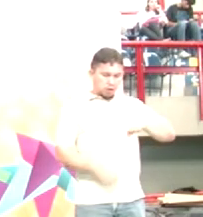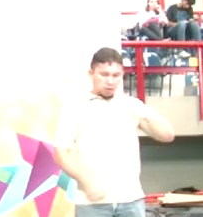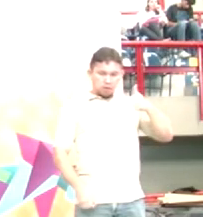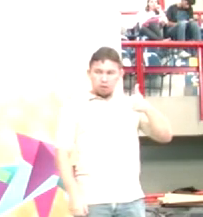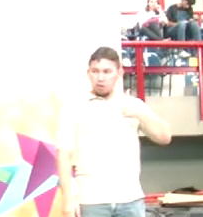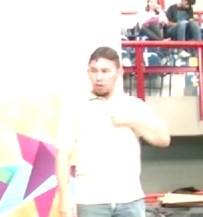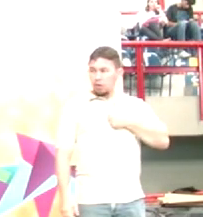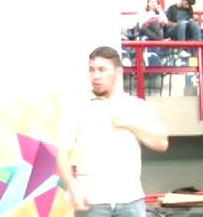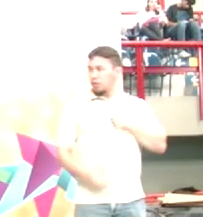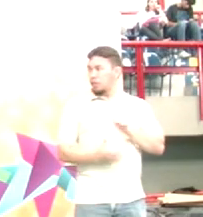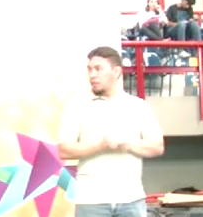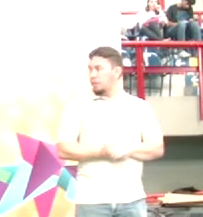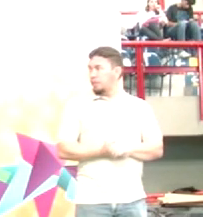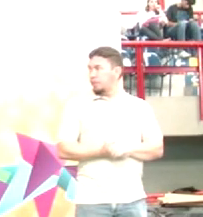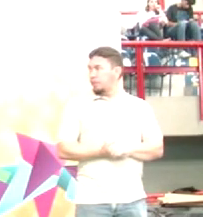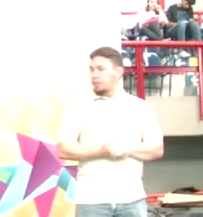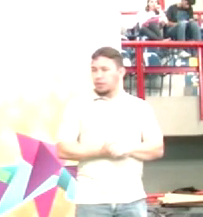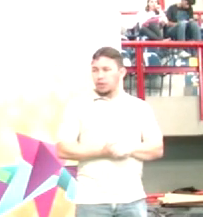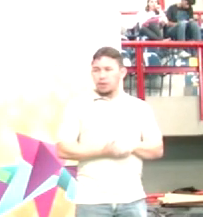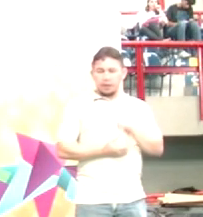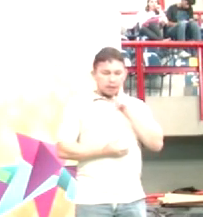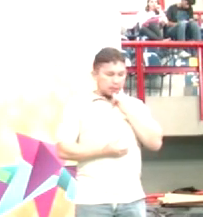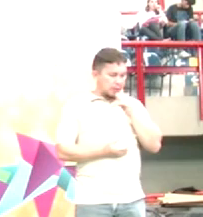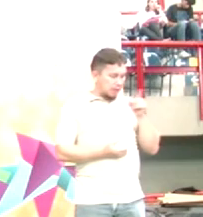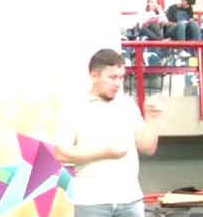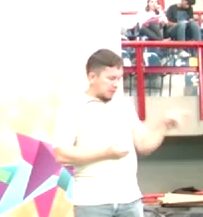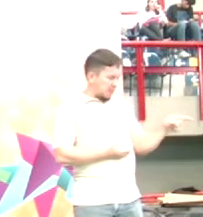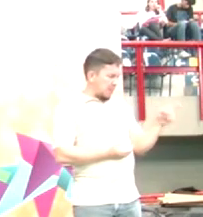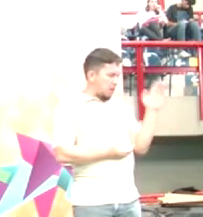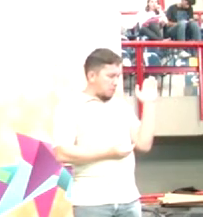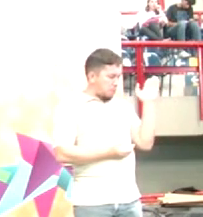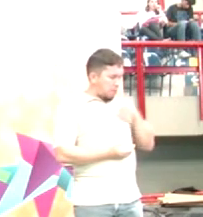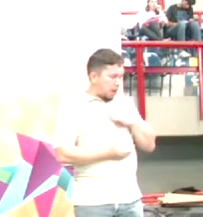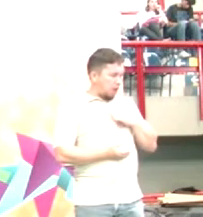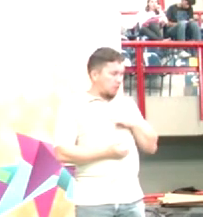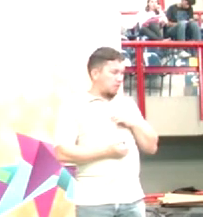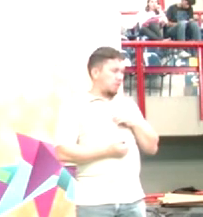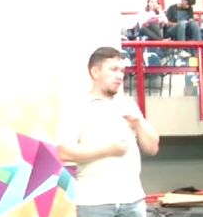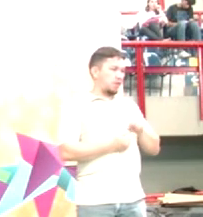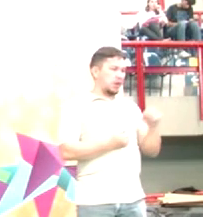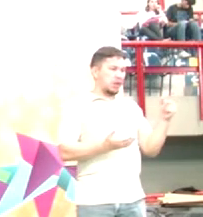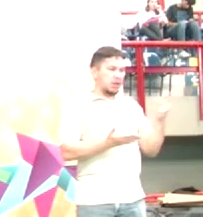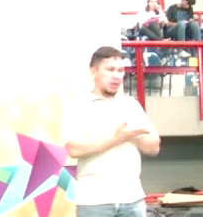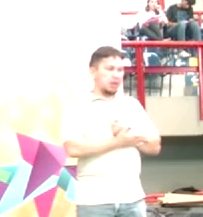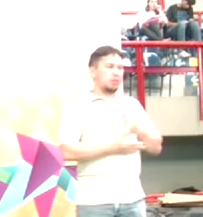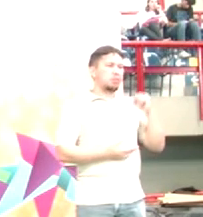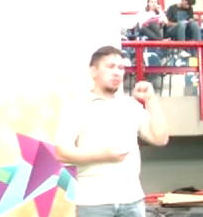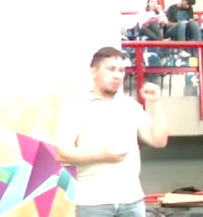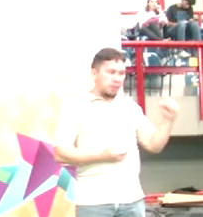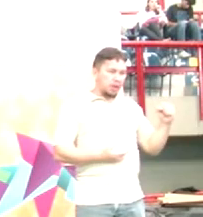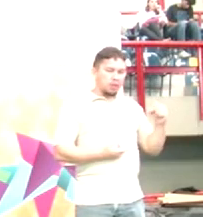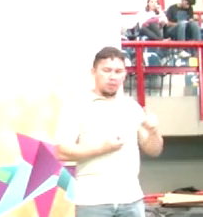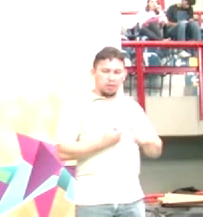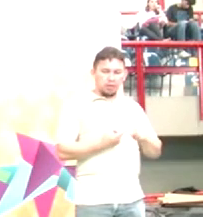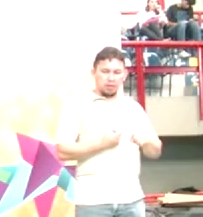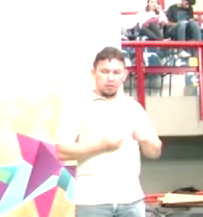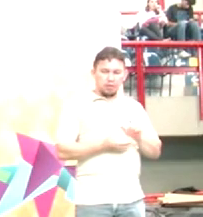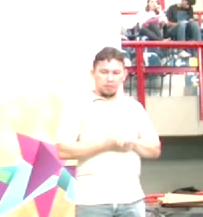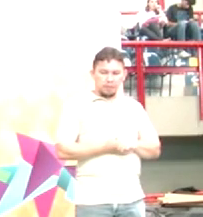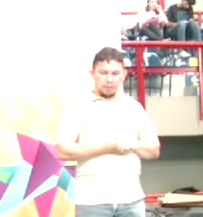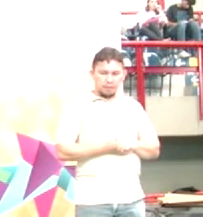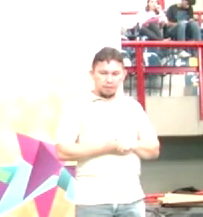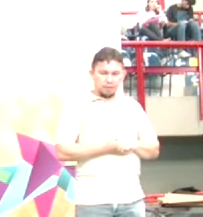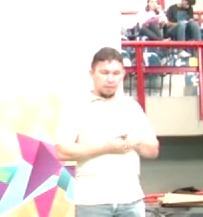Esse garoto sempre foi muito mal, fez coisas erradas, até matou.